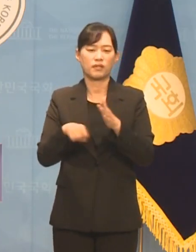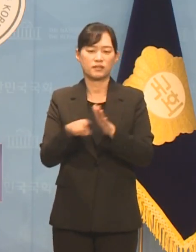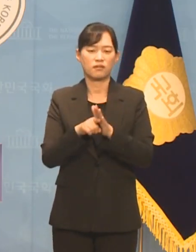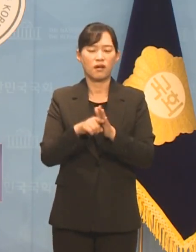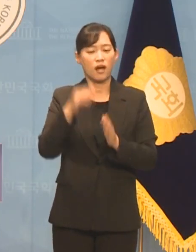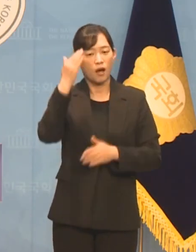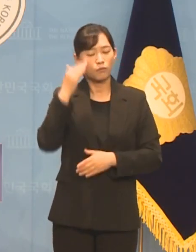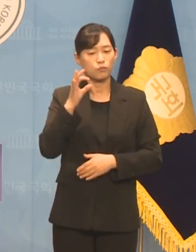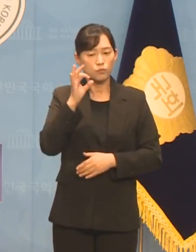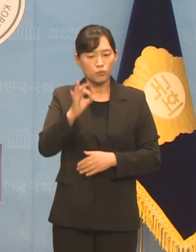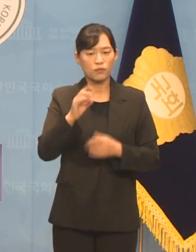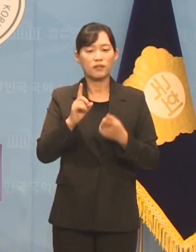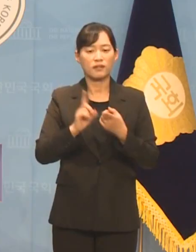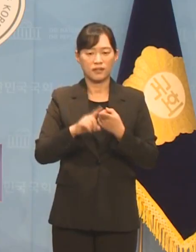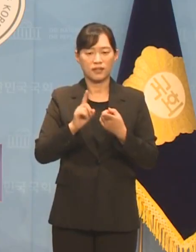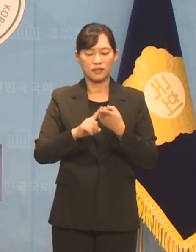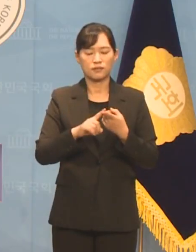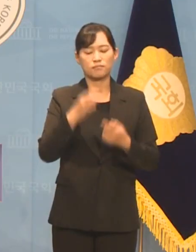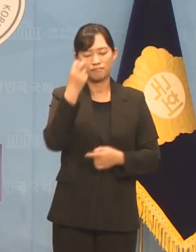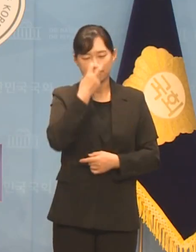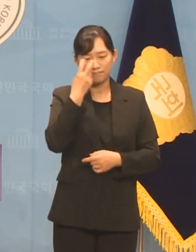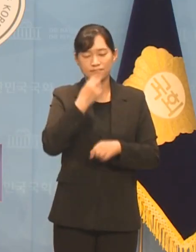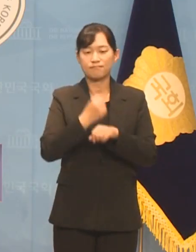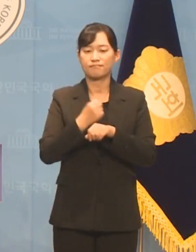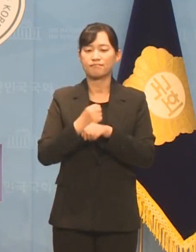기반 스테이블 코인 도입도 검토하겠습니다.